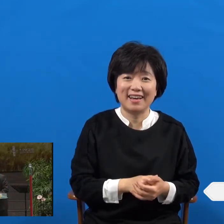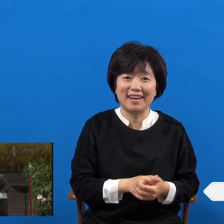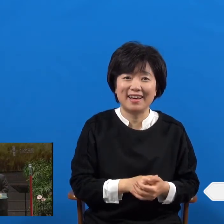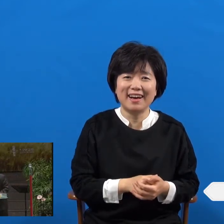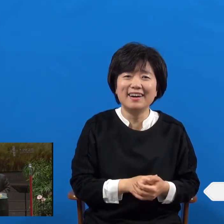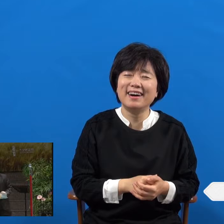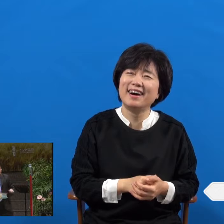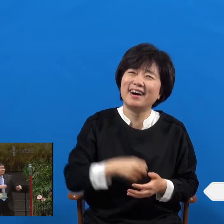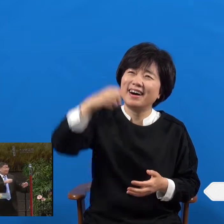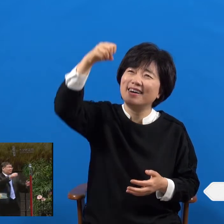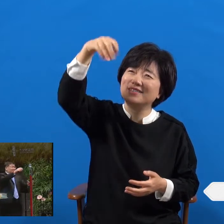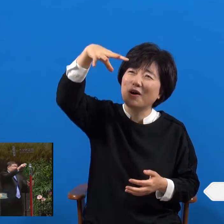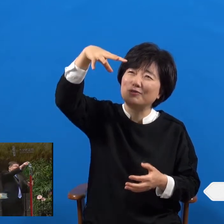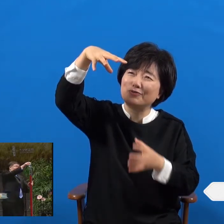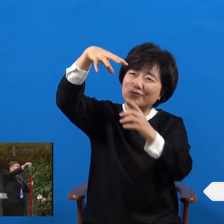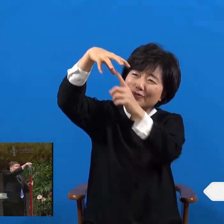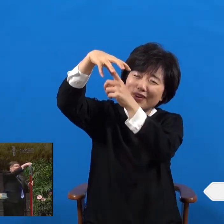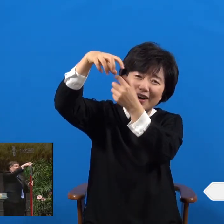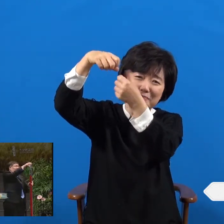전구가 나갔습니다.